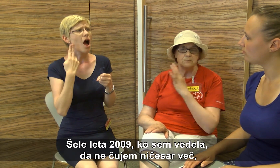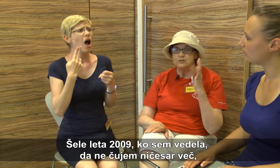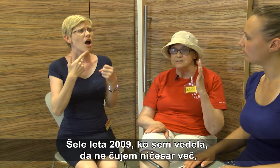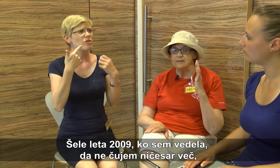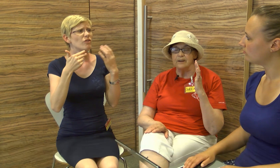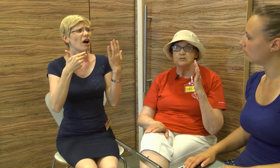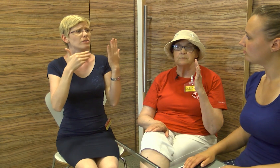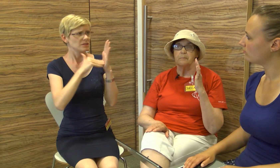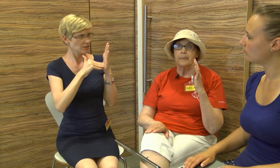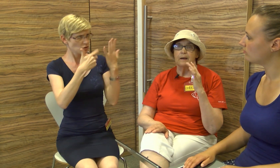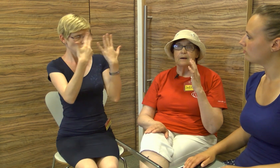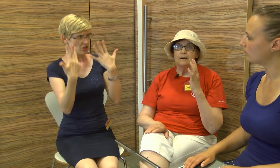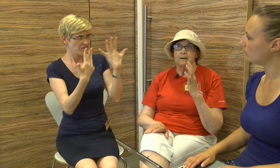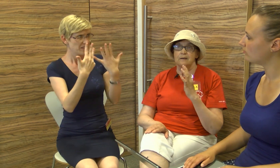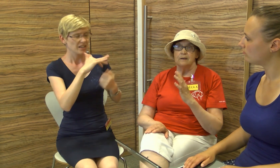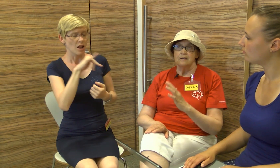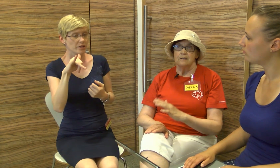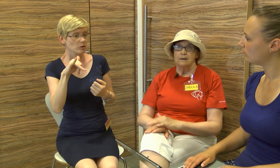ne čujem ničesar več,